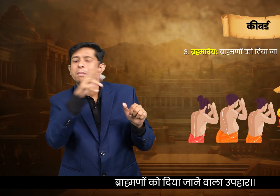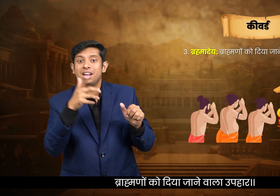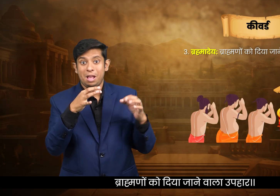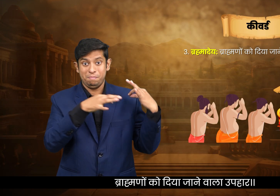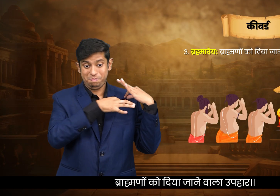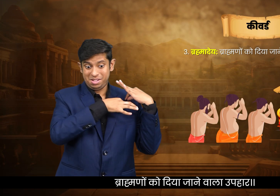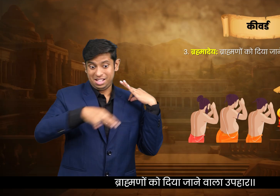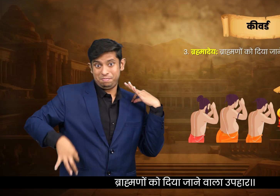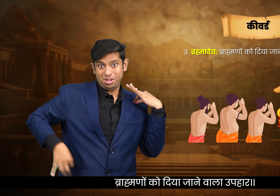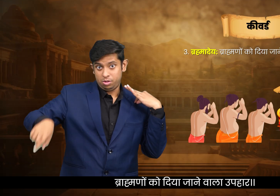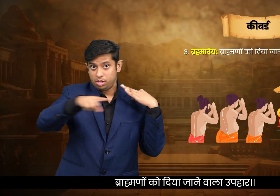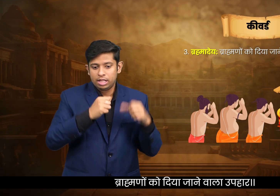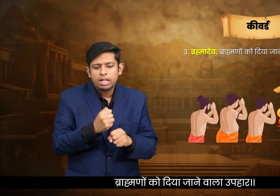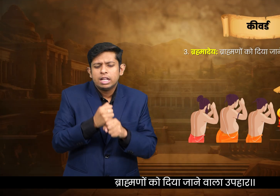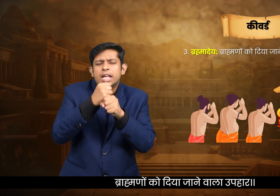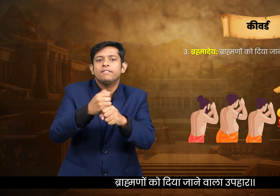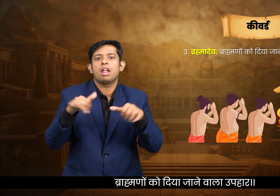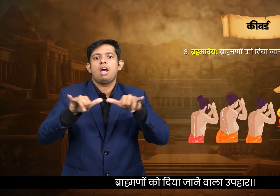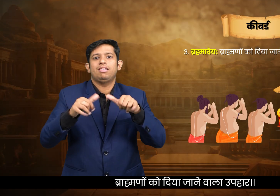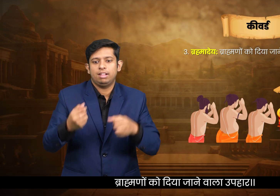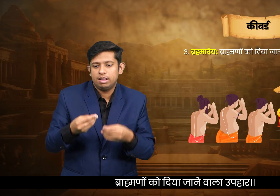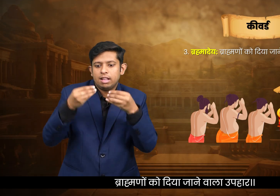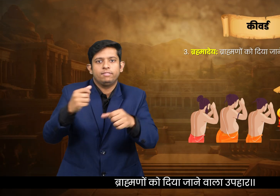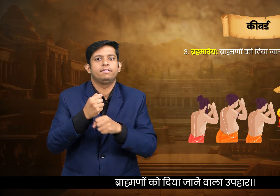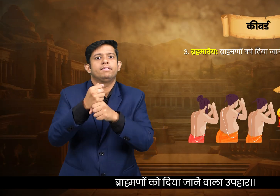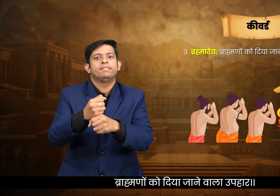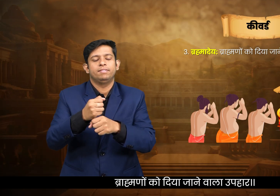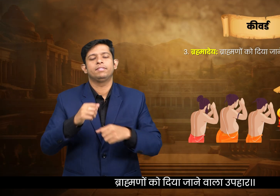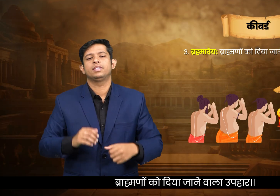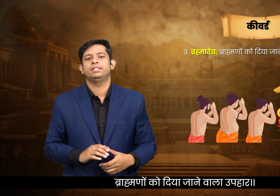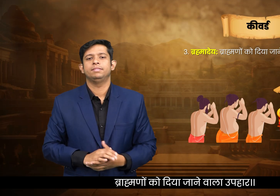ब्राह्मणों को दिया जाने वाला उपहार।